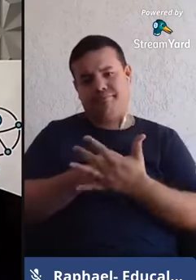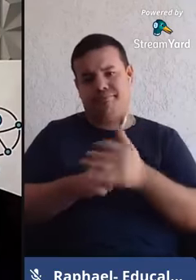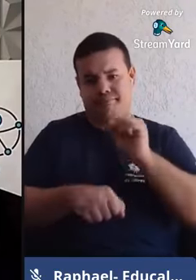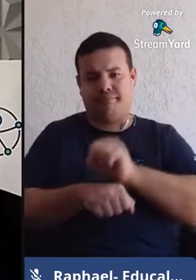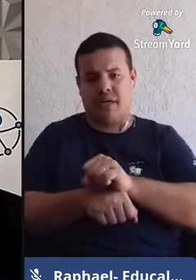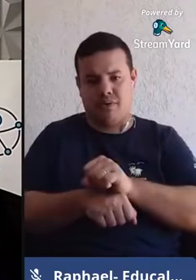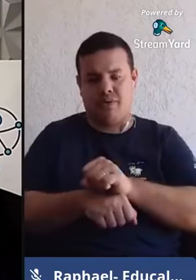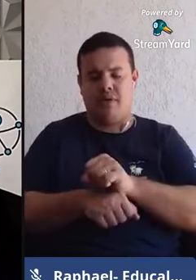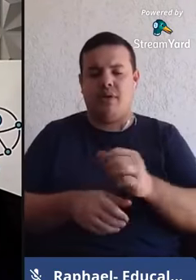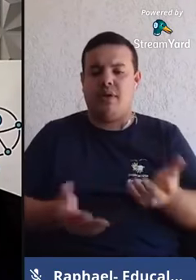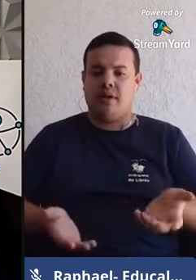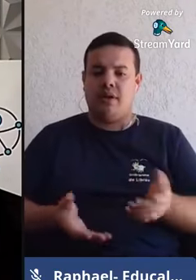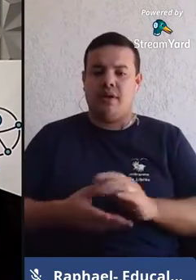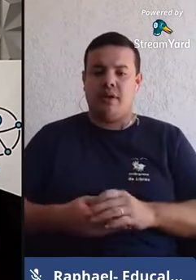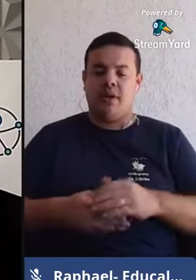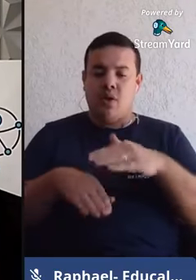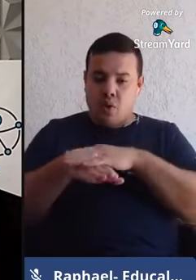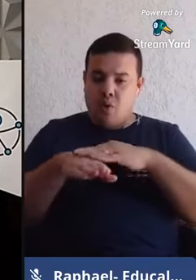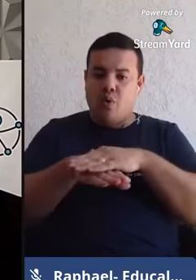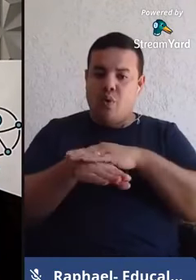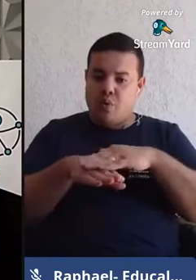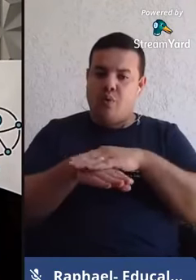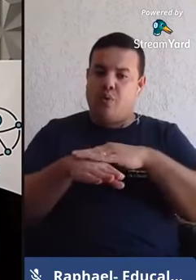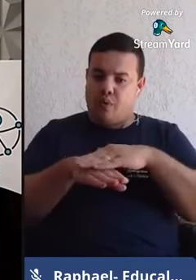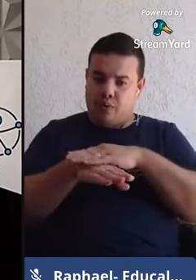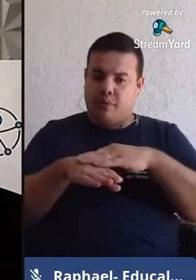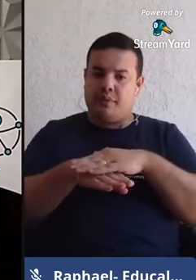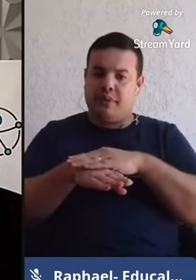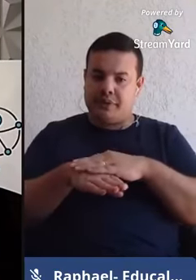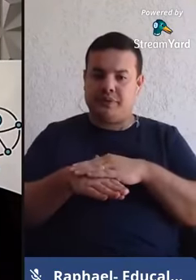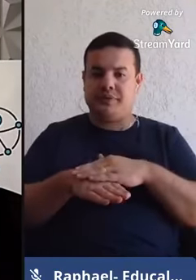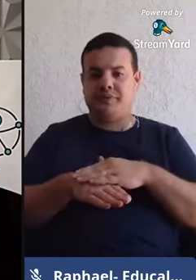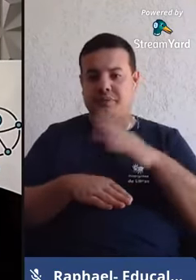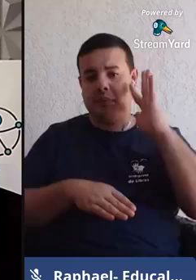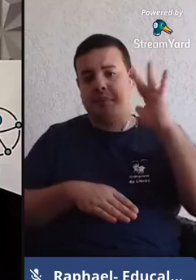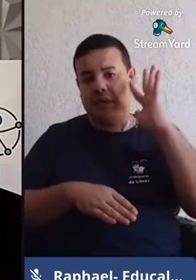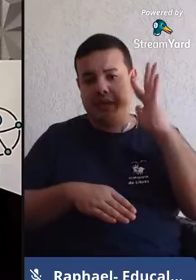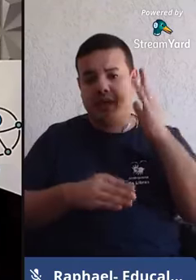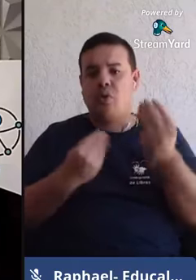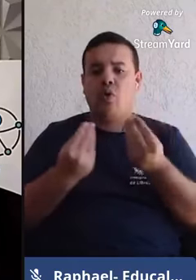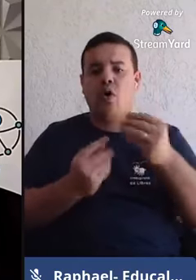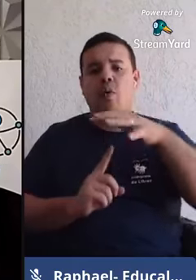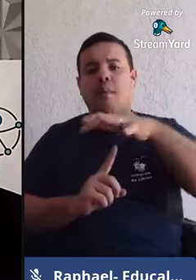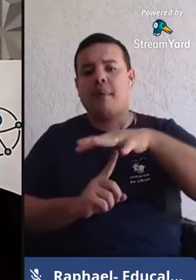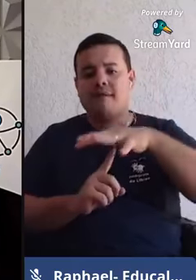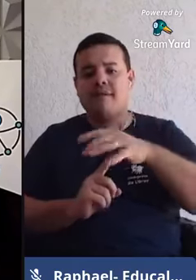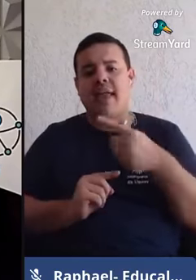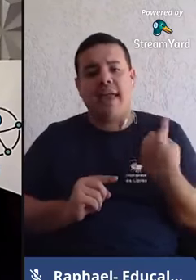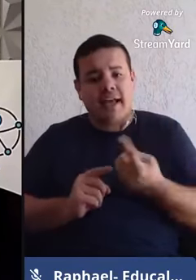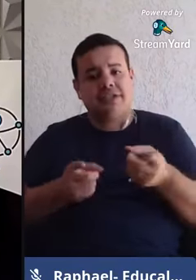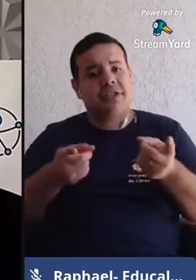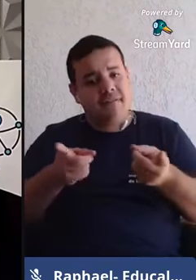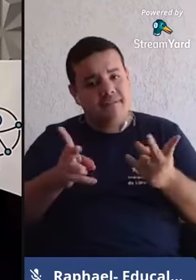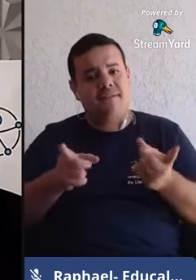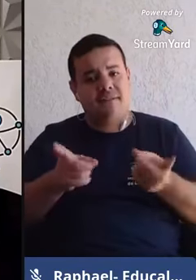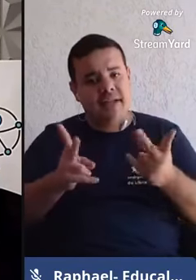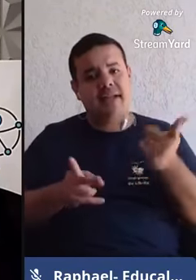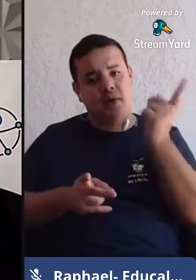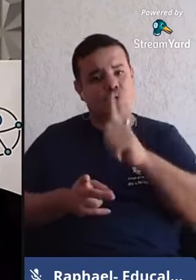Então, conversando com eles, poxa, monta uma feira para a gente tem que vender, a gente tem que ir para uma feira que